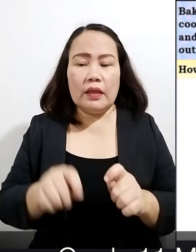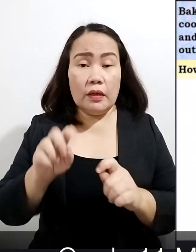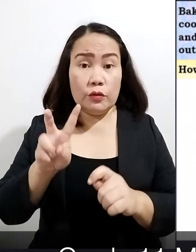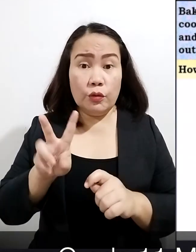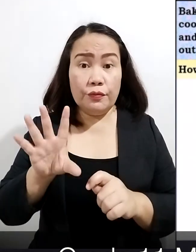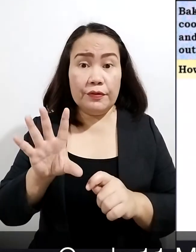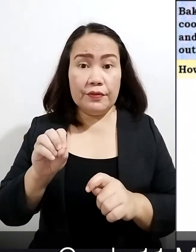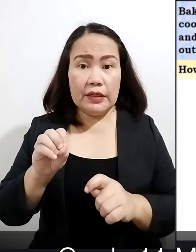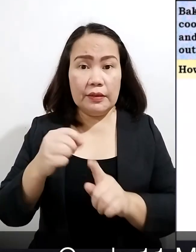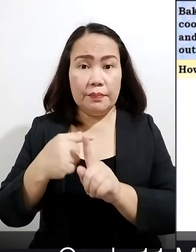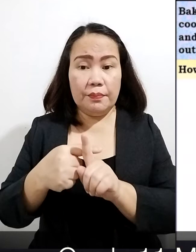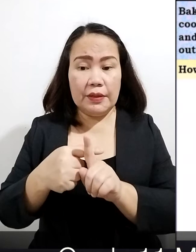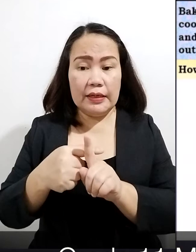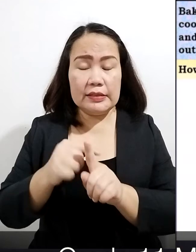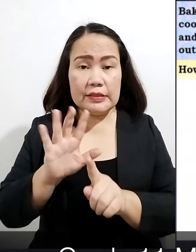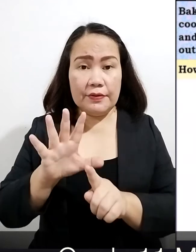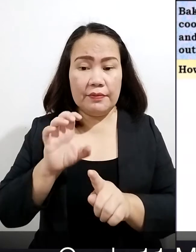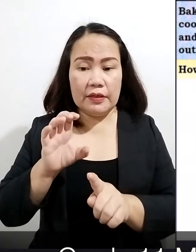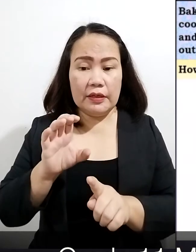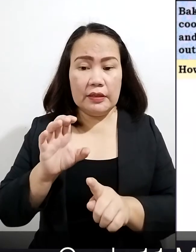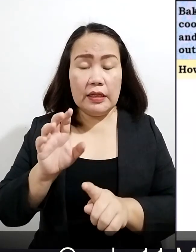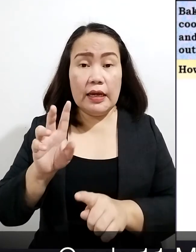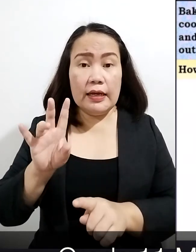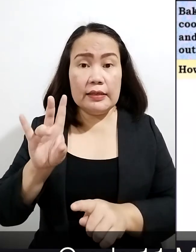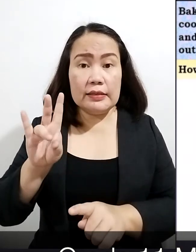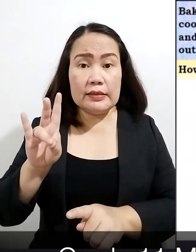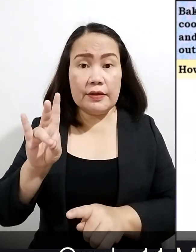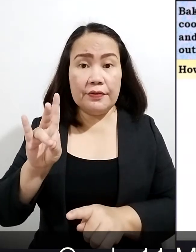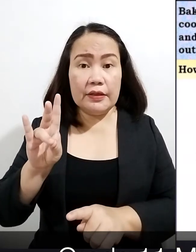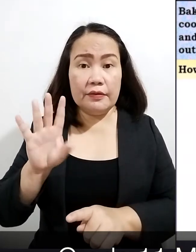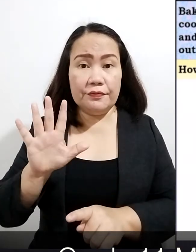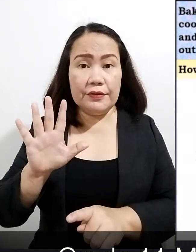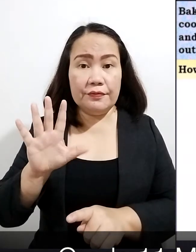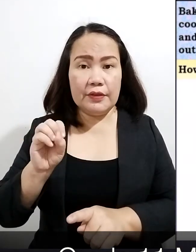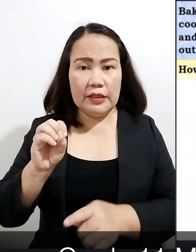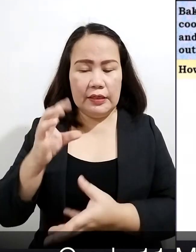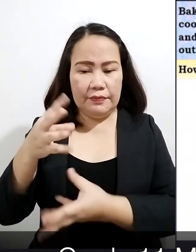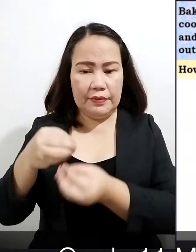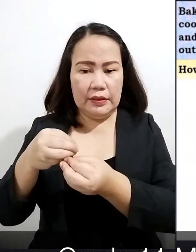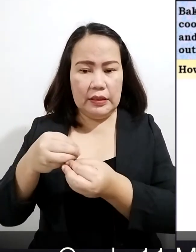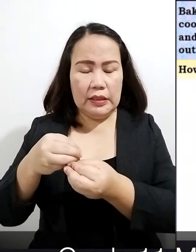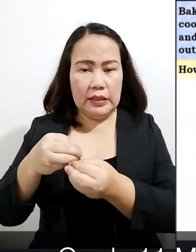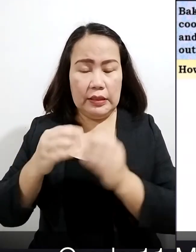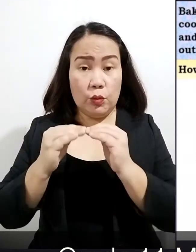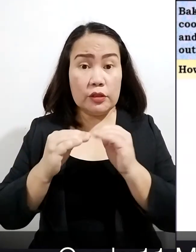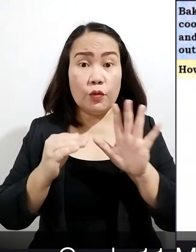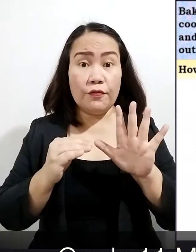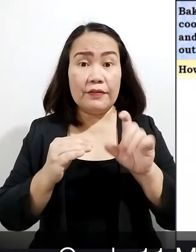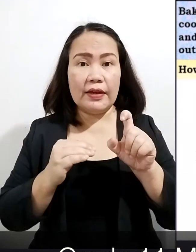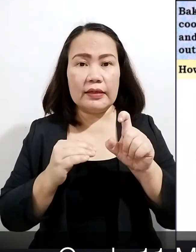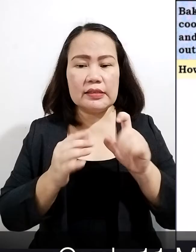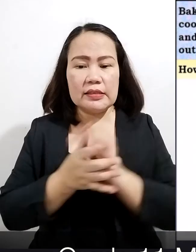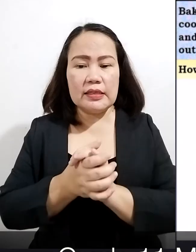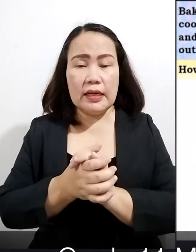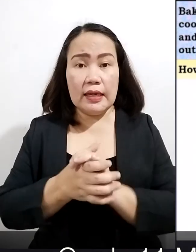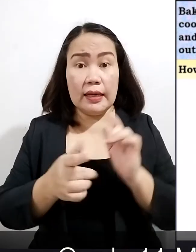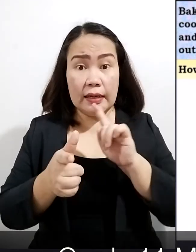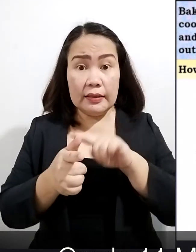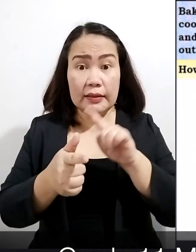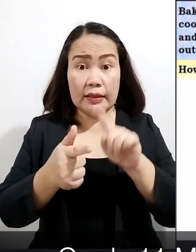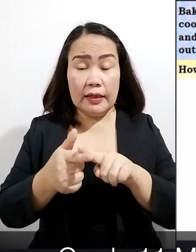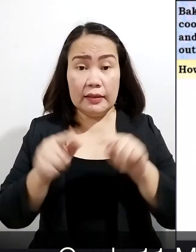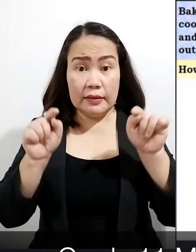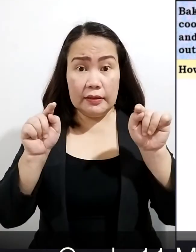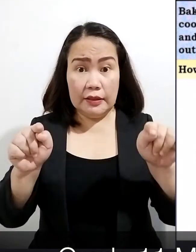Ayan. So, 250 plus 500, that is equal to, okay, 750. Next, divide